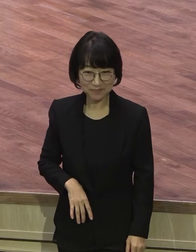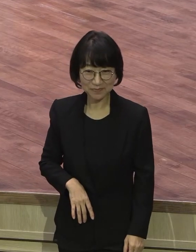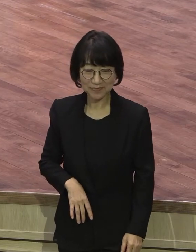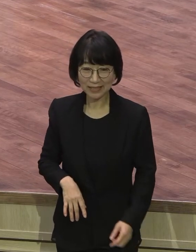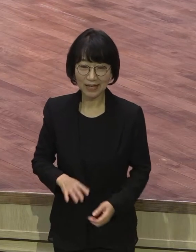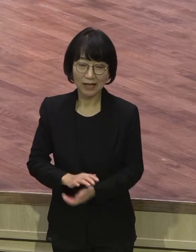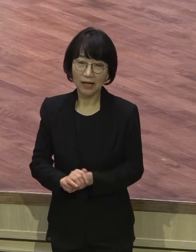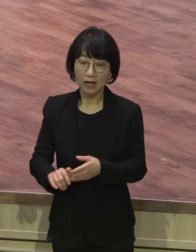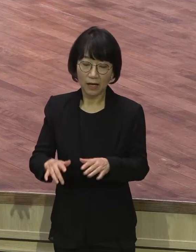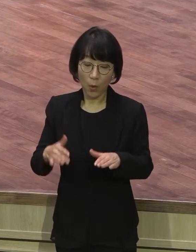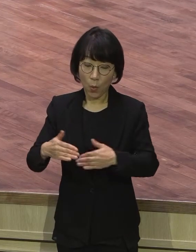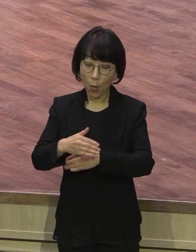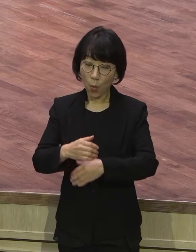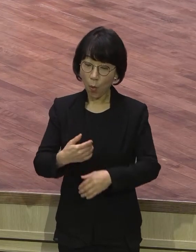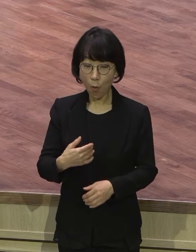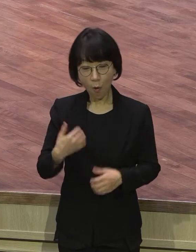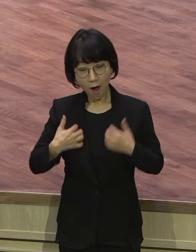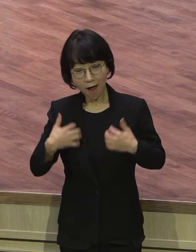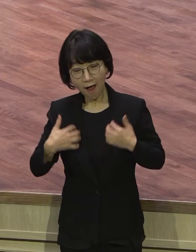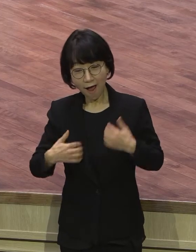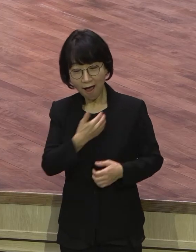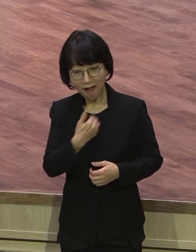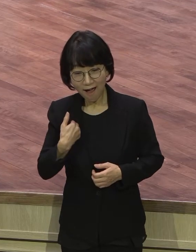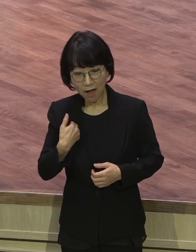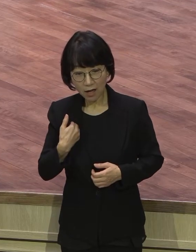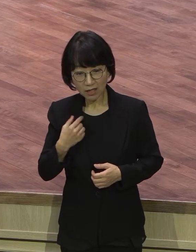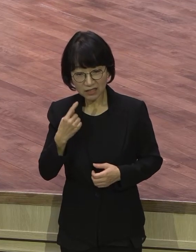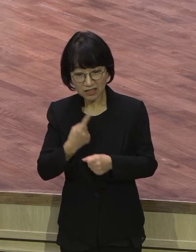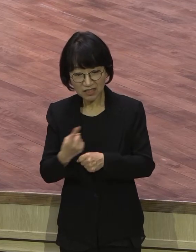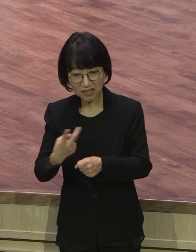2, 3년 지나면 아무 그렇게 좋았던 것이 없어져요.